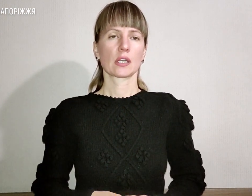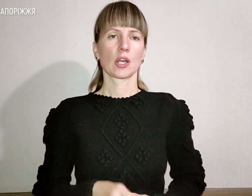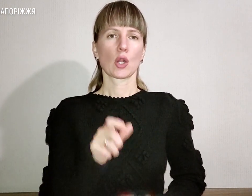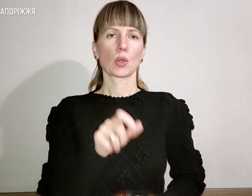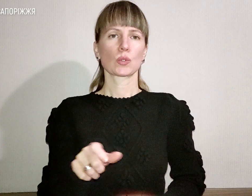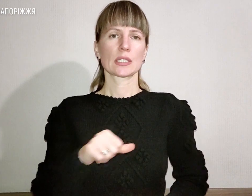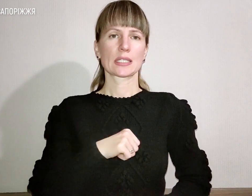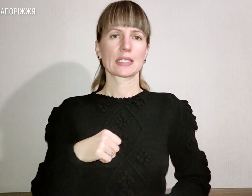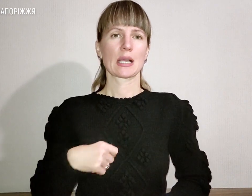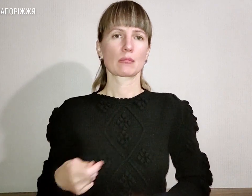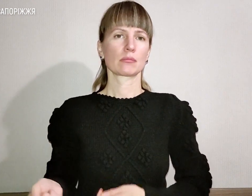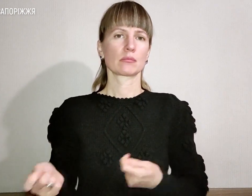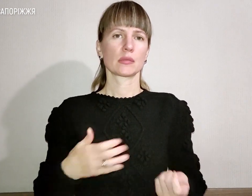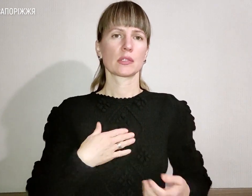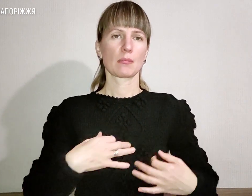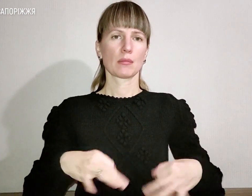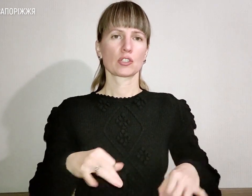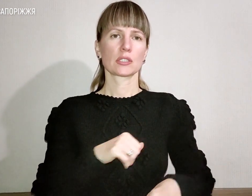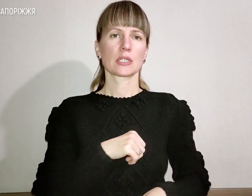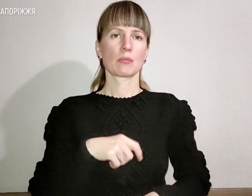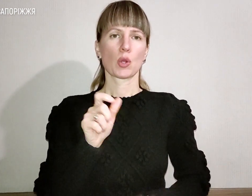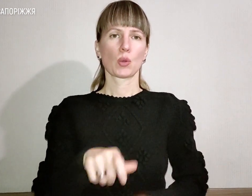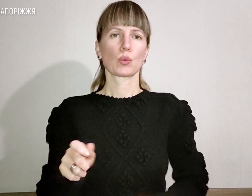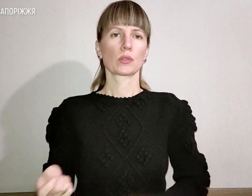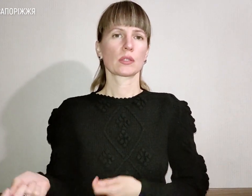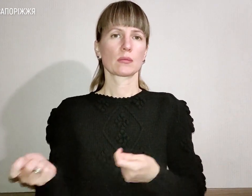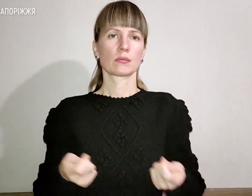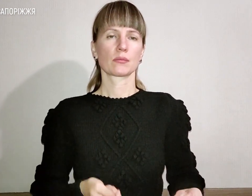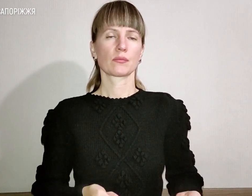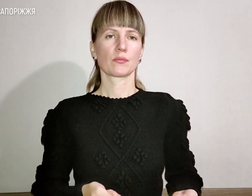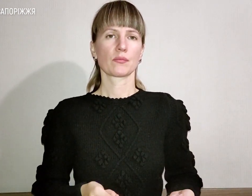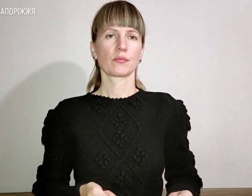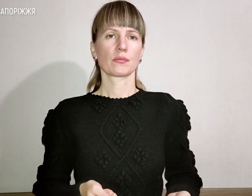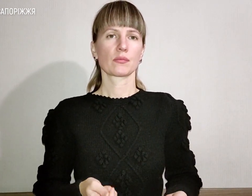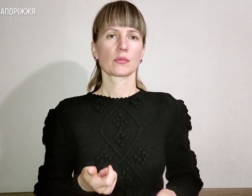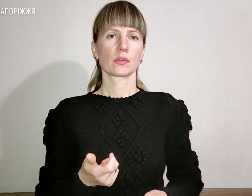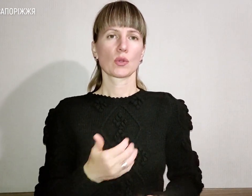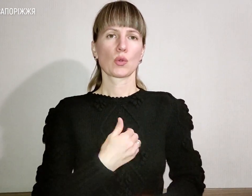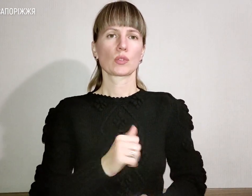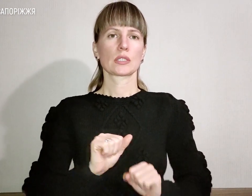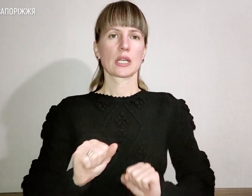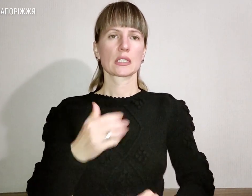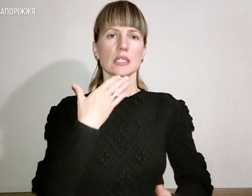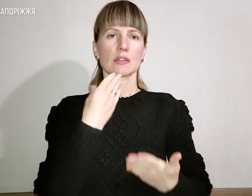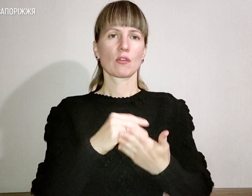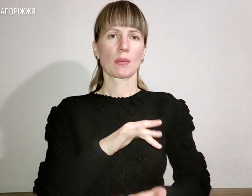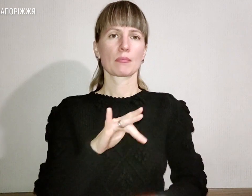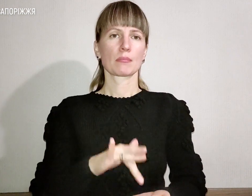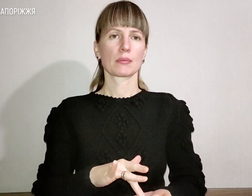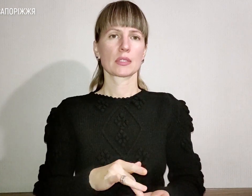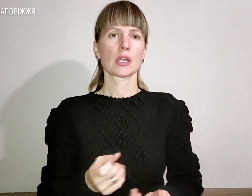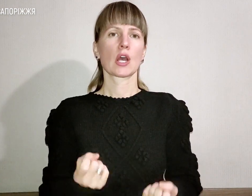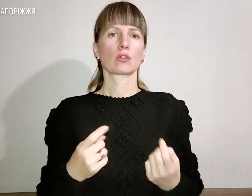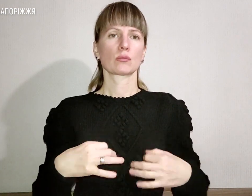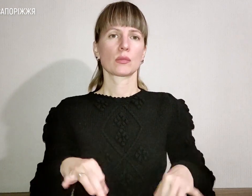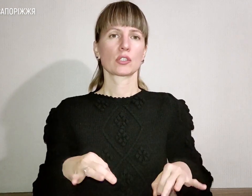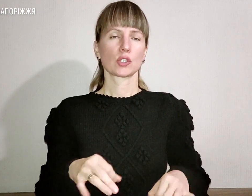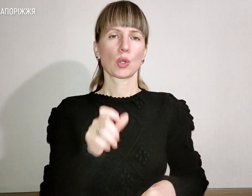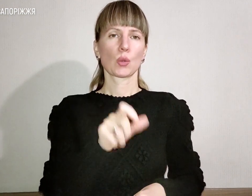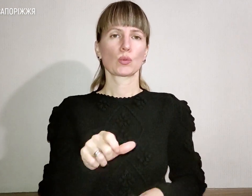їдемо, наша машина, самі люди їдуть. Хочуть захистити своє місто. Звідки ж транспорт? Люди організувались, люди